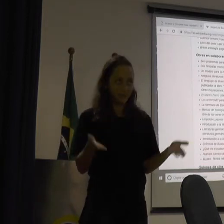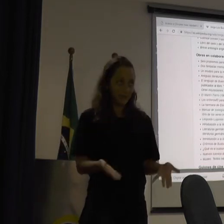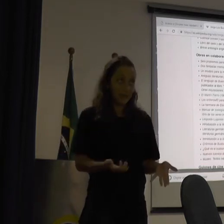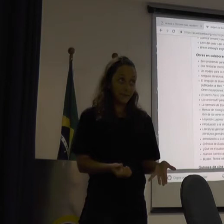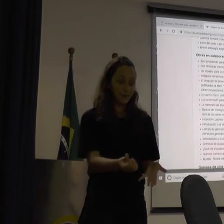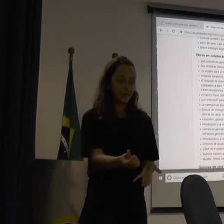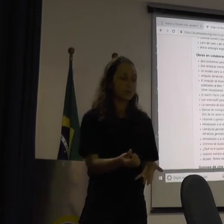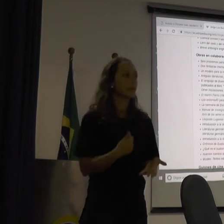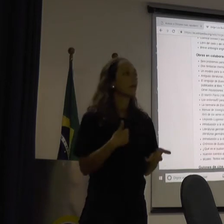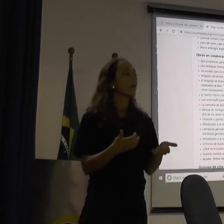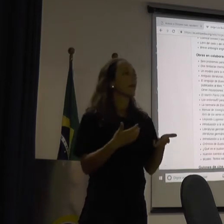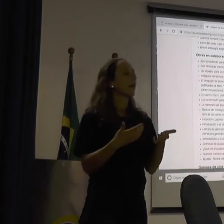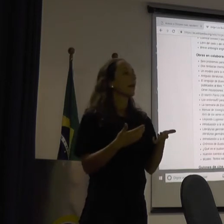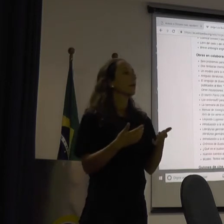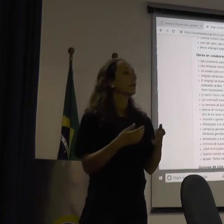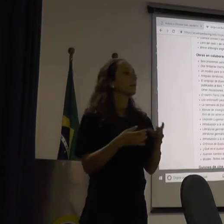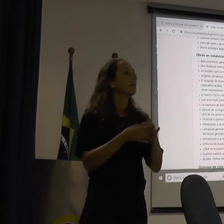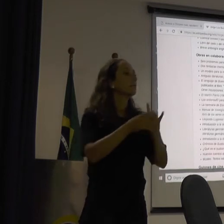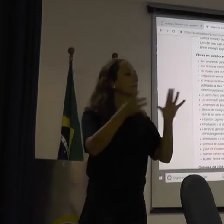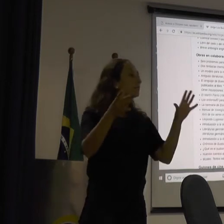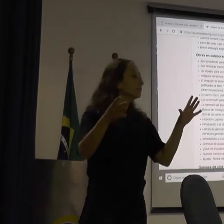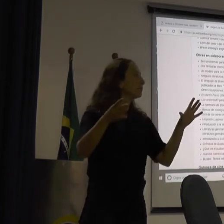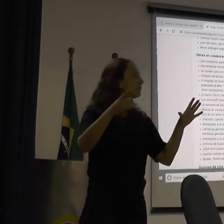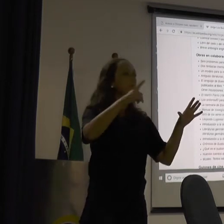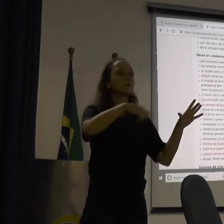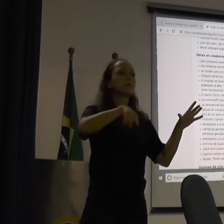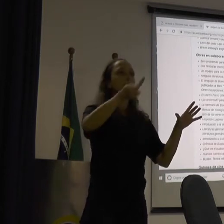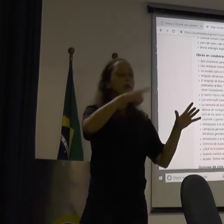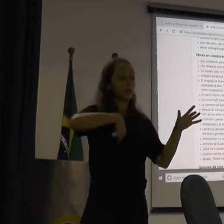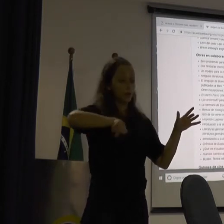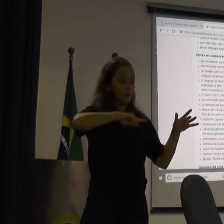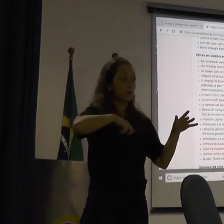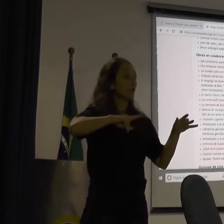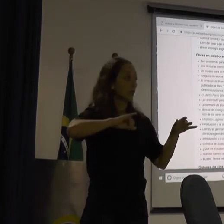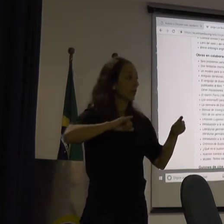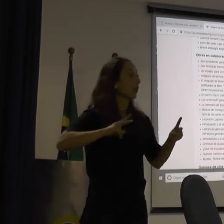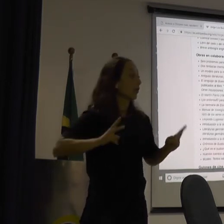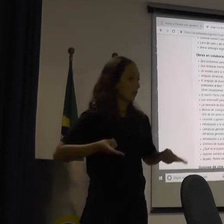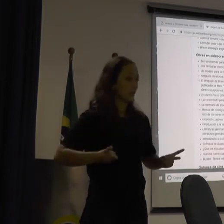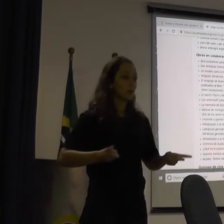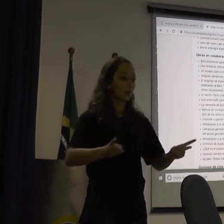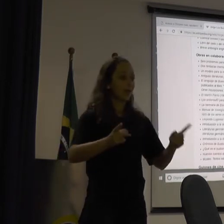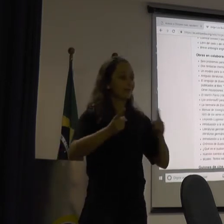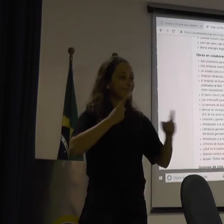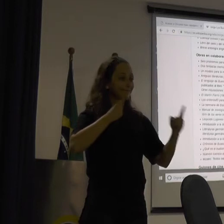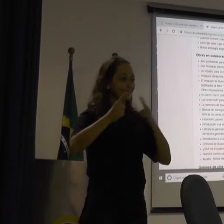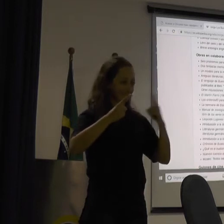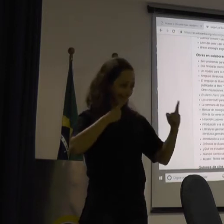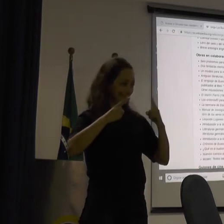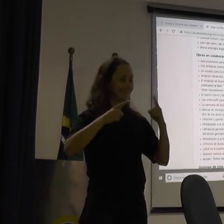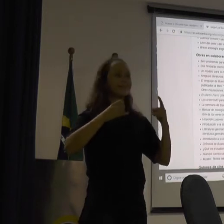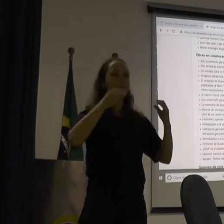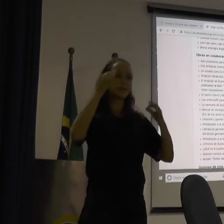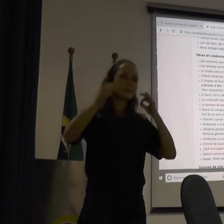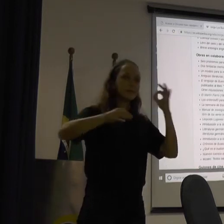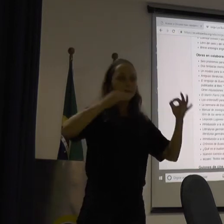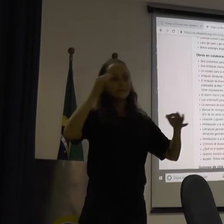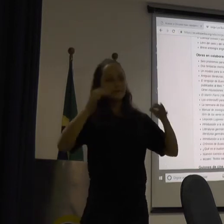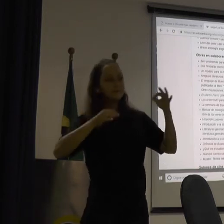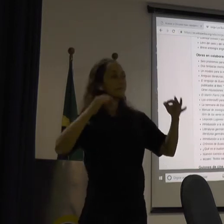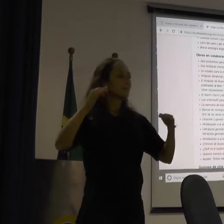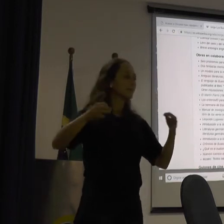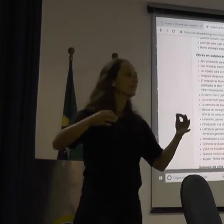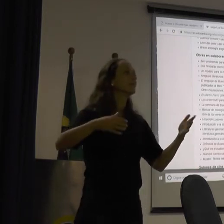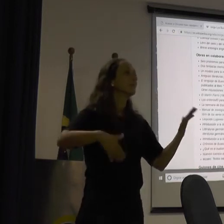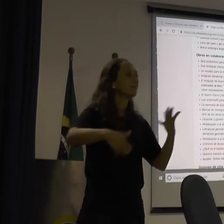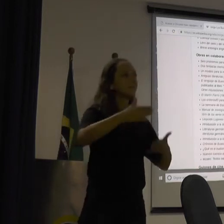Gostaria de abrir, então, agora, nesse momento, para justamente continuar na lógica dos diálogos, né, e dos comentários. De